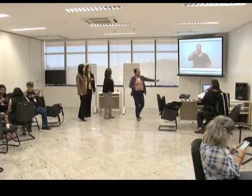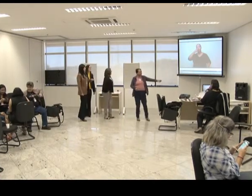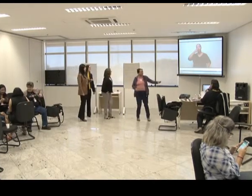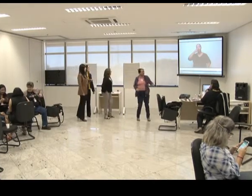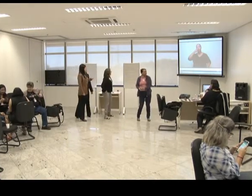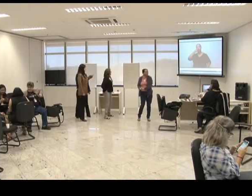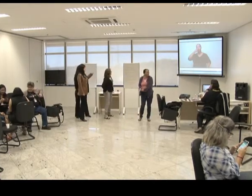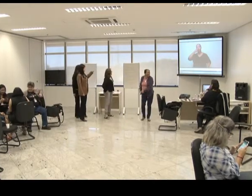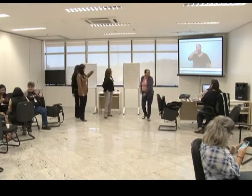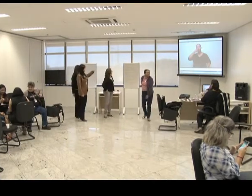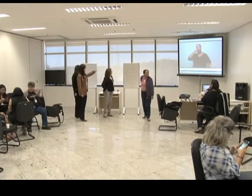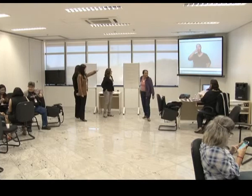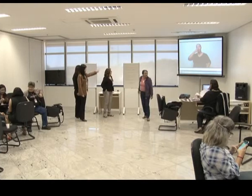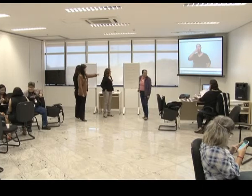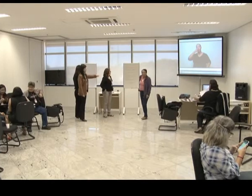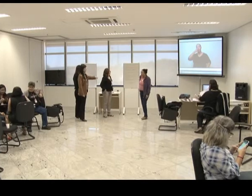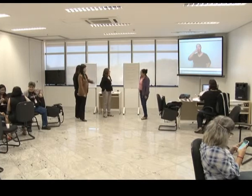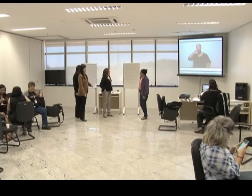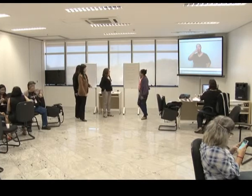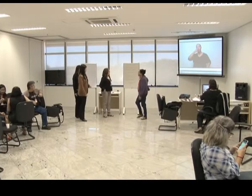Não. O papel esconde aí.